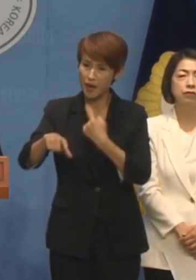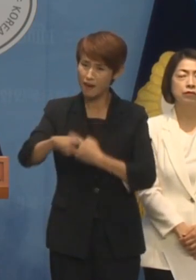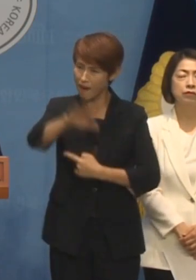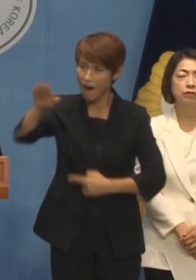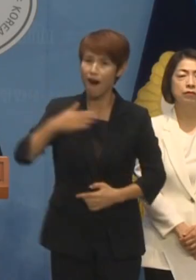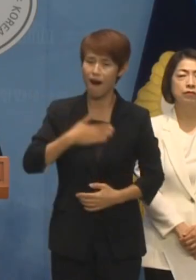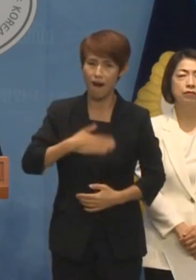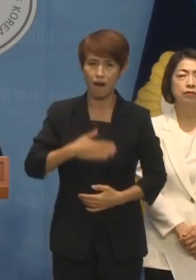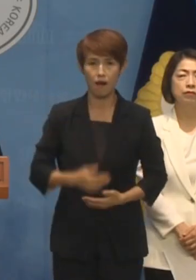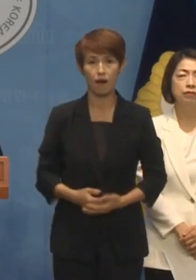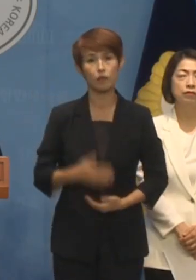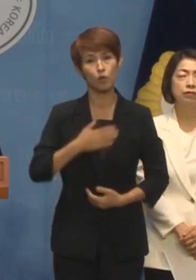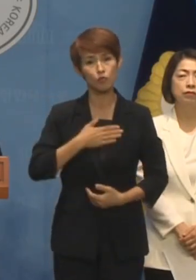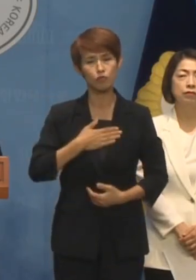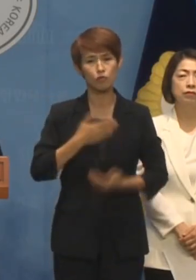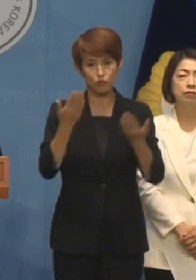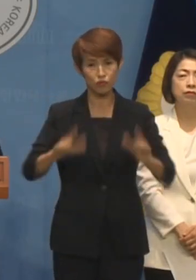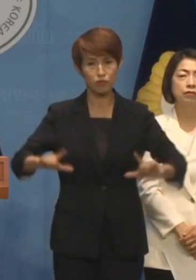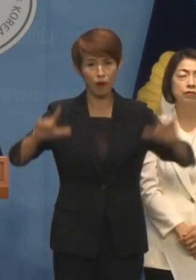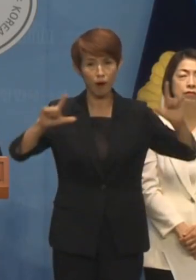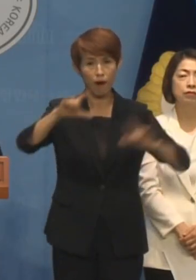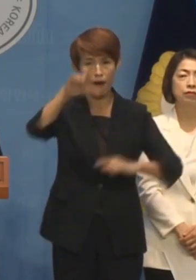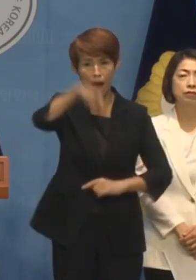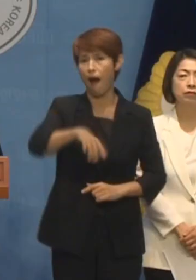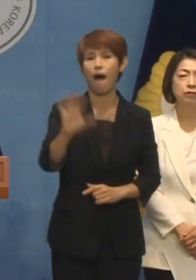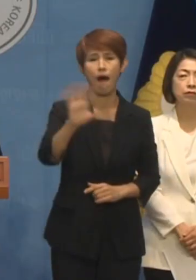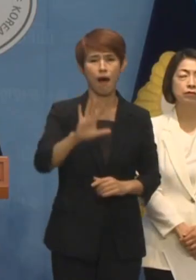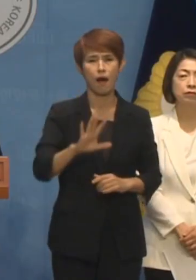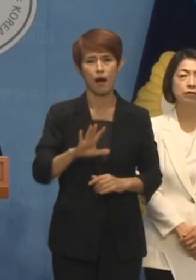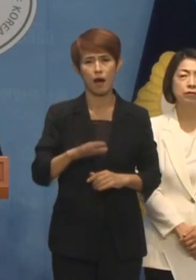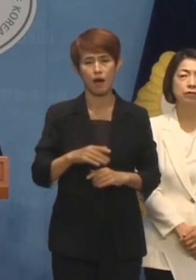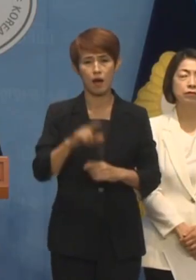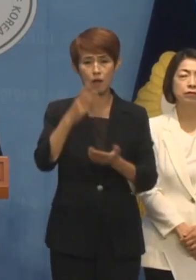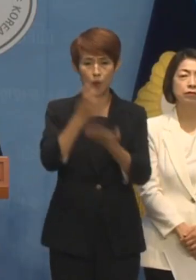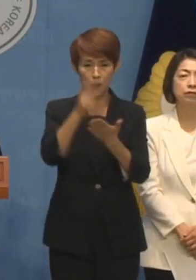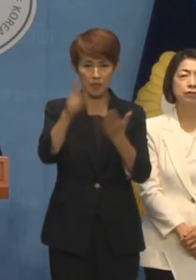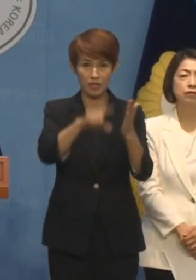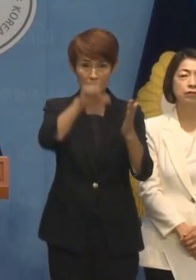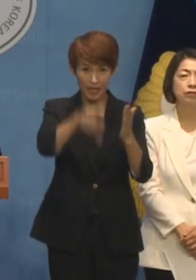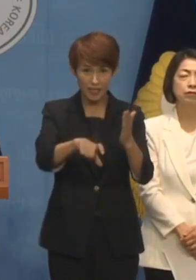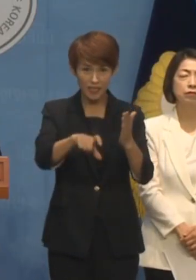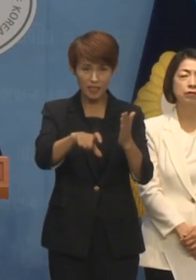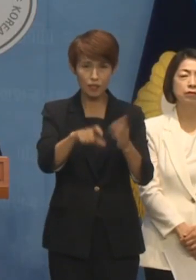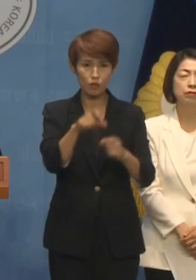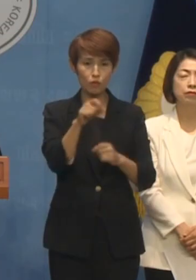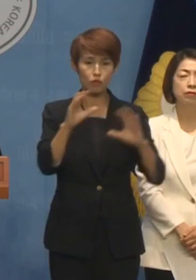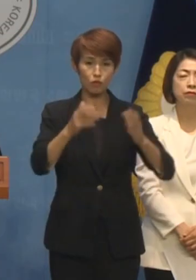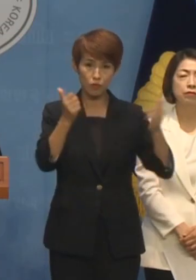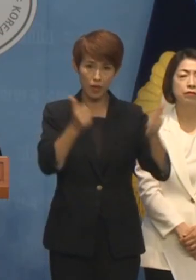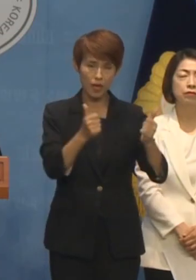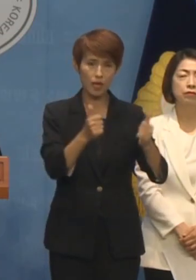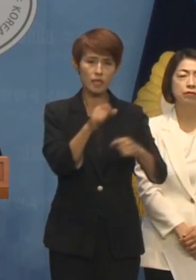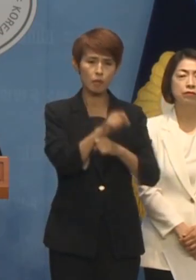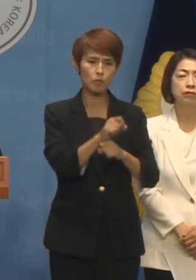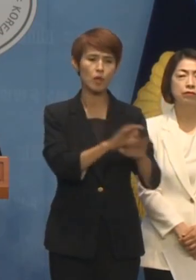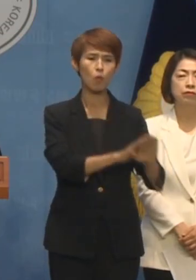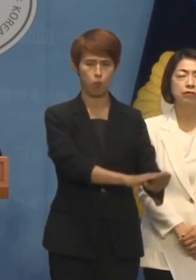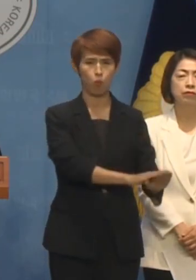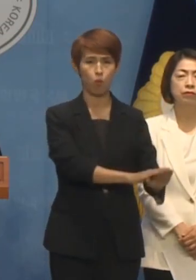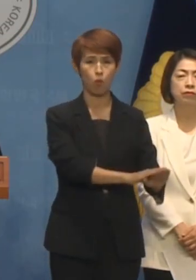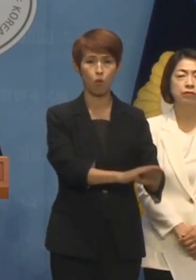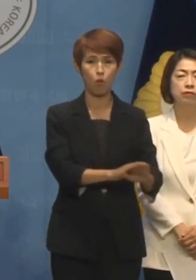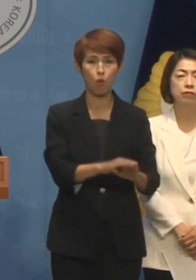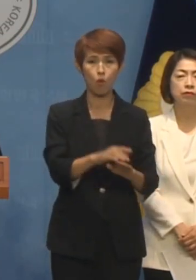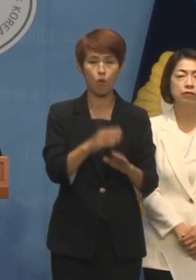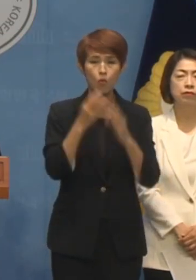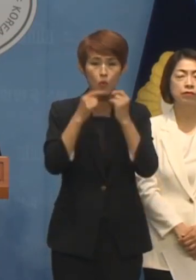저의 경우도 휴일에는 쓰지 않기 위해 법인카드를 국회에 있는 제 사무실에 놓고 갑니다. 휴일에 그렇게 쓰지